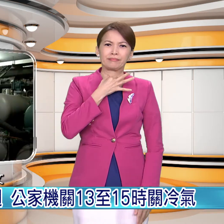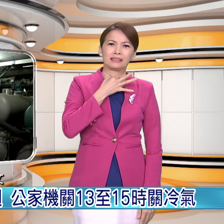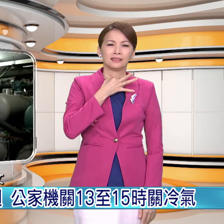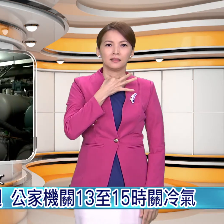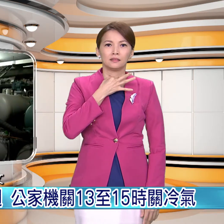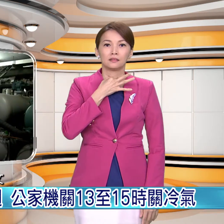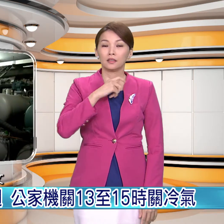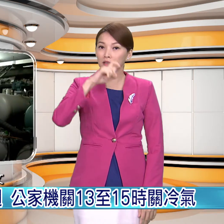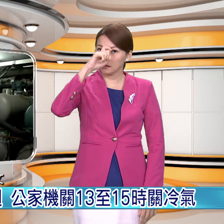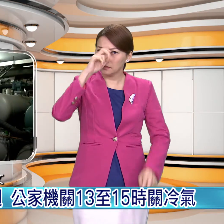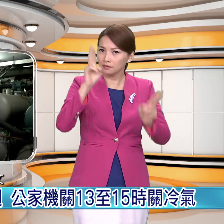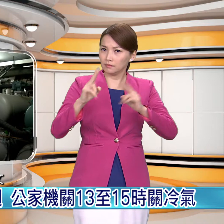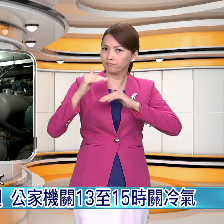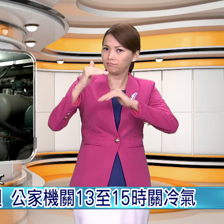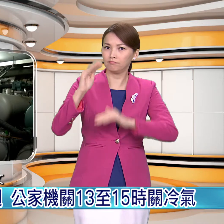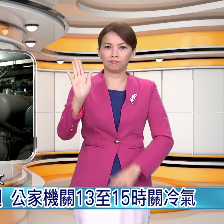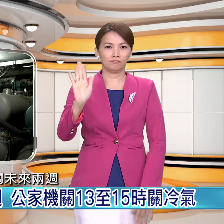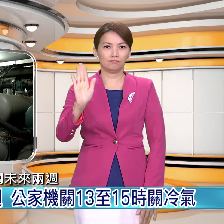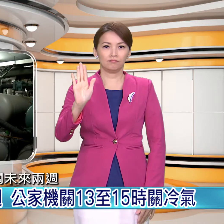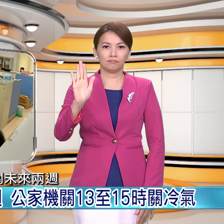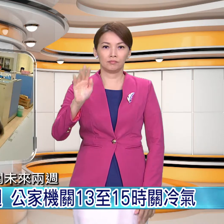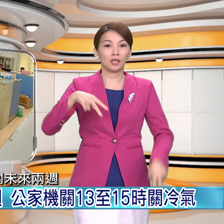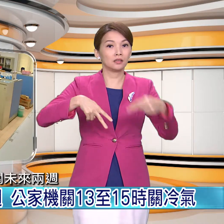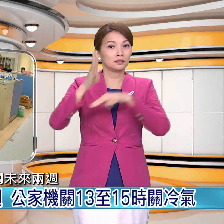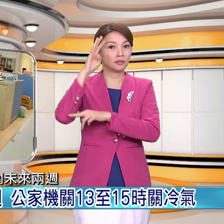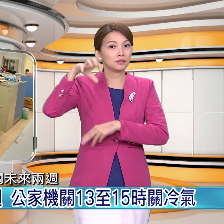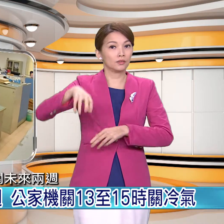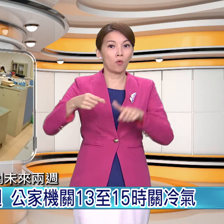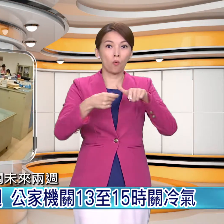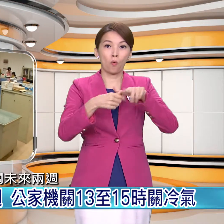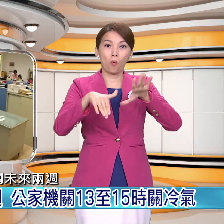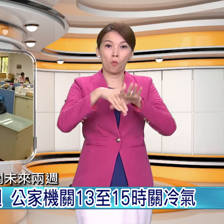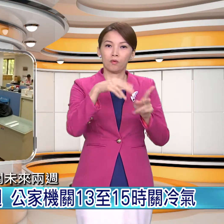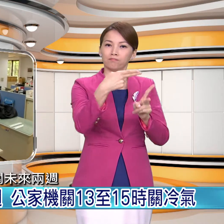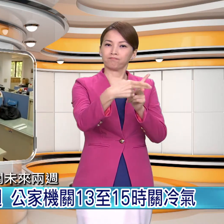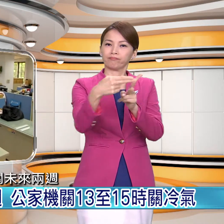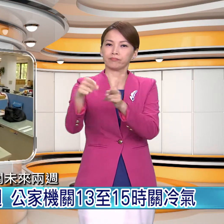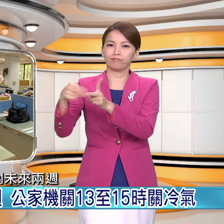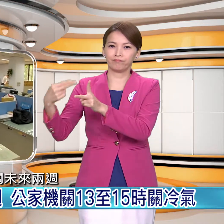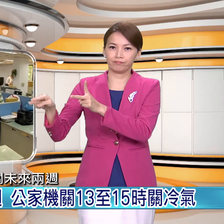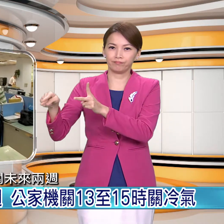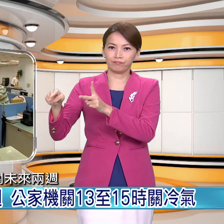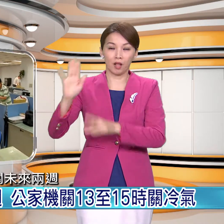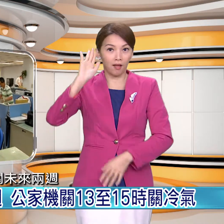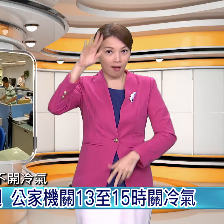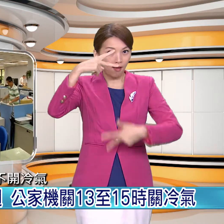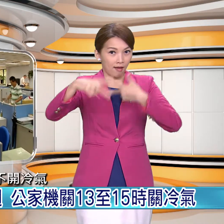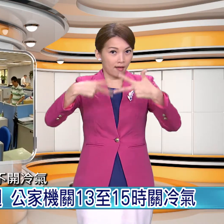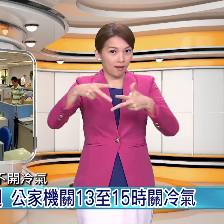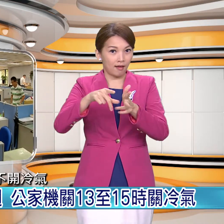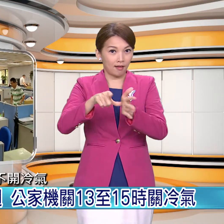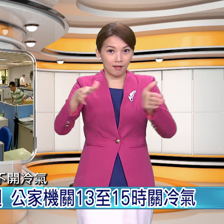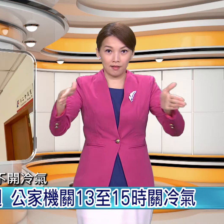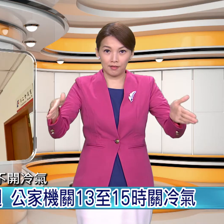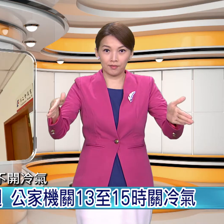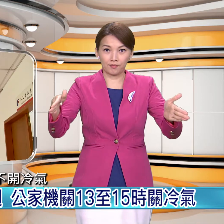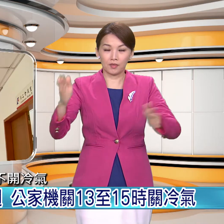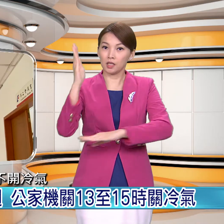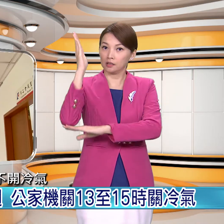行政院发出公文，要求各公家机关在未来两周下午1点到3点